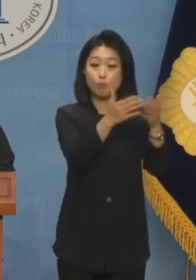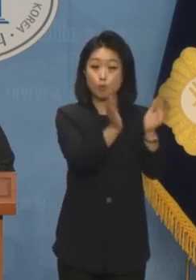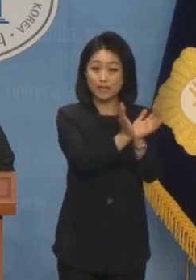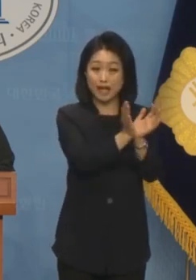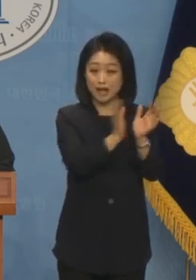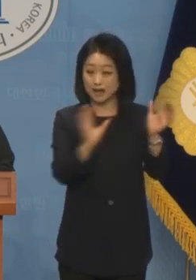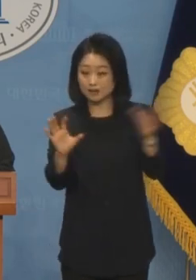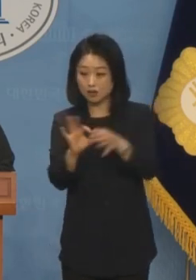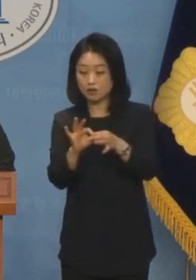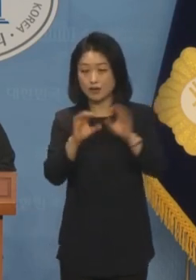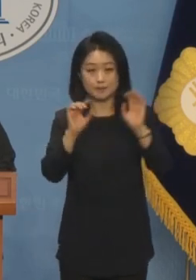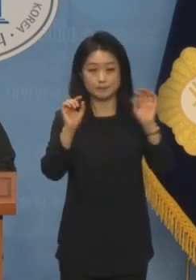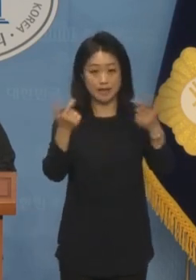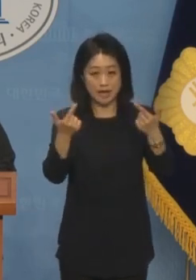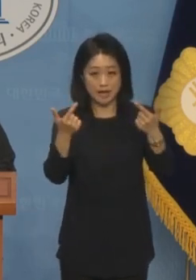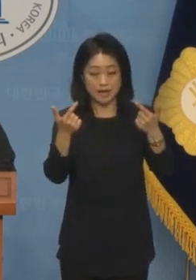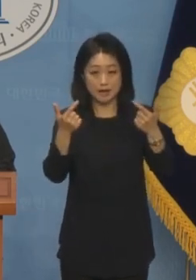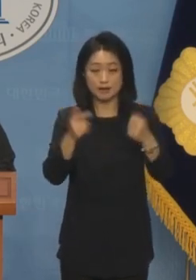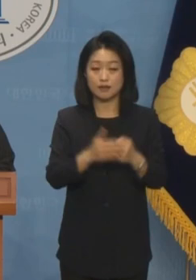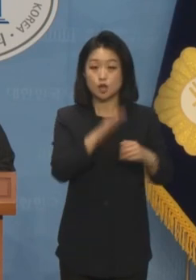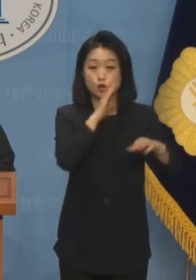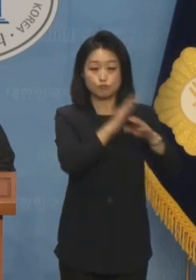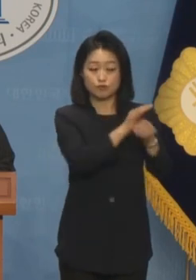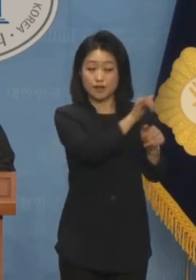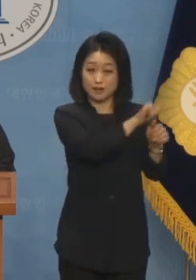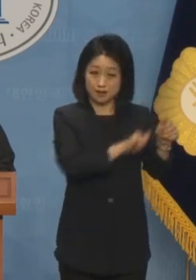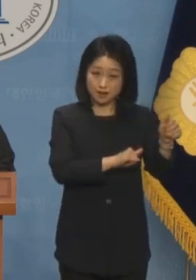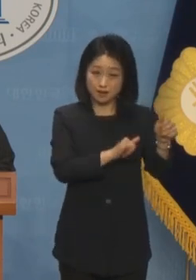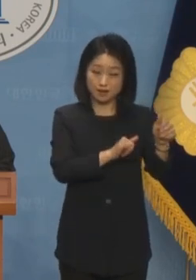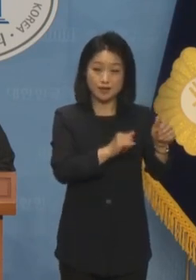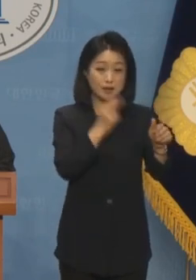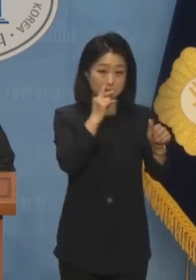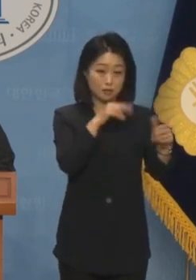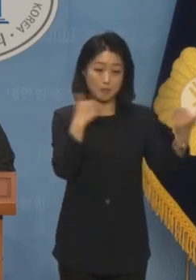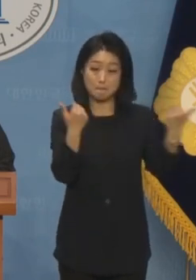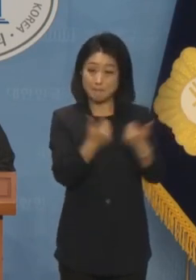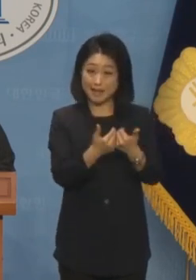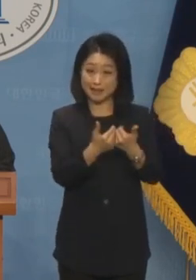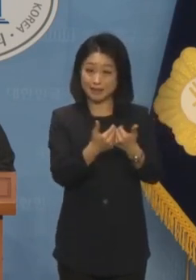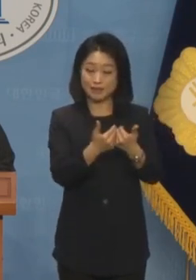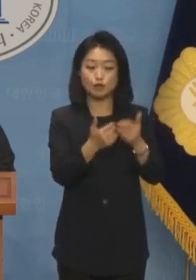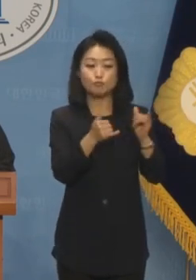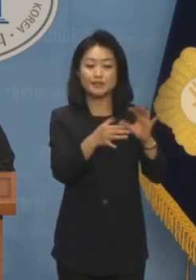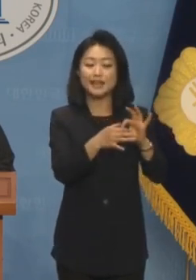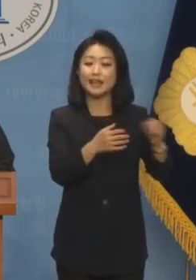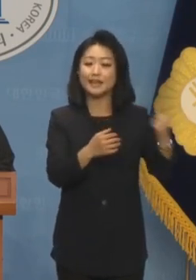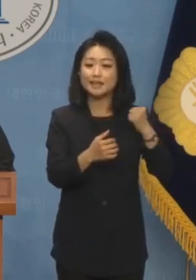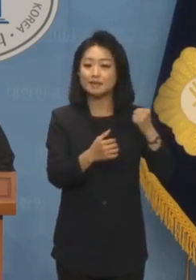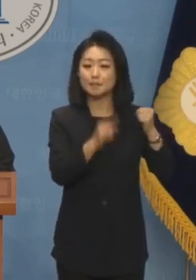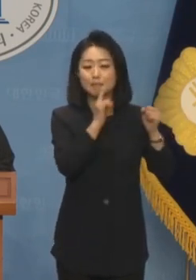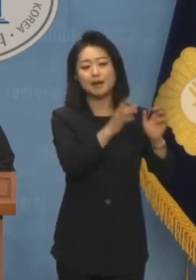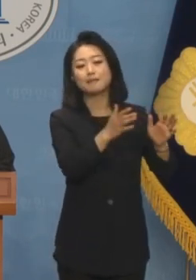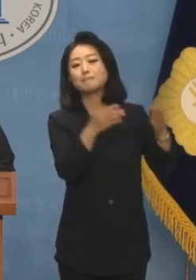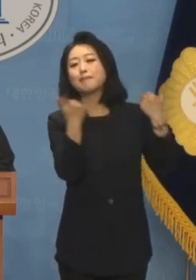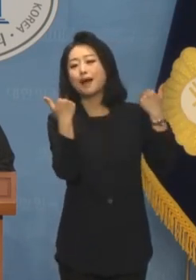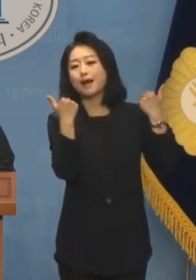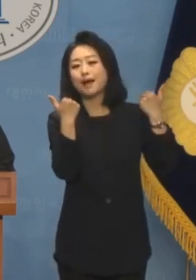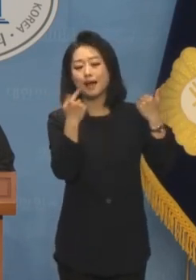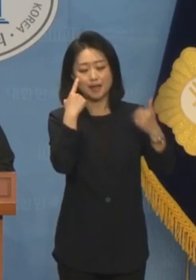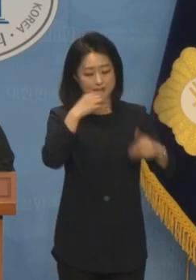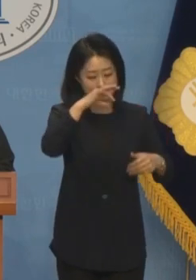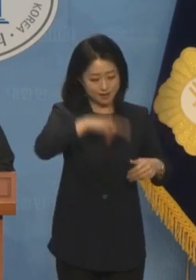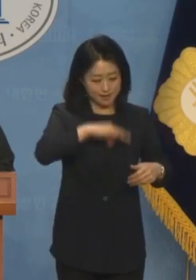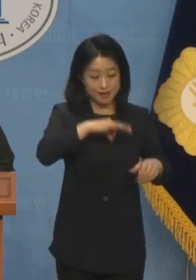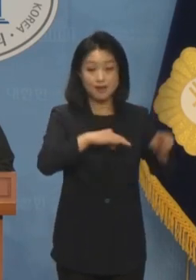후예가 아니며 종북과 반미라는 것 또한 국민의힘의 일방적인 매도와